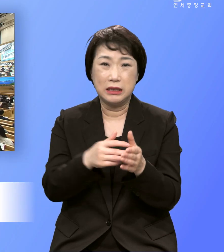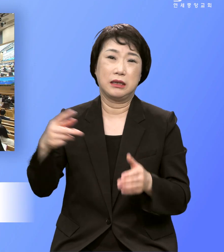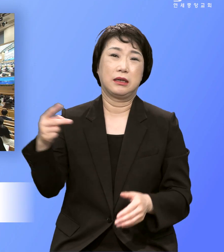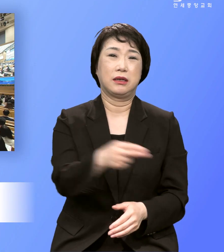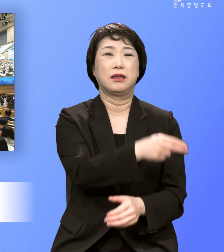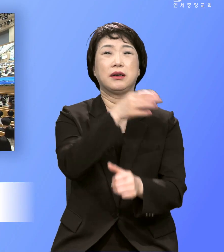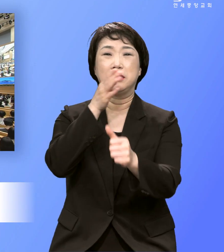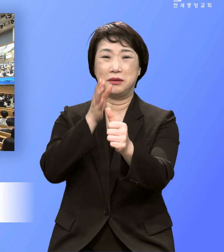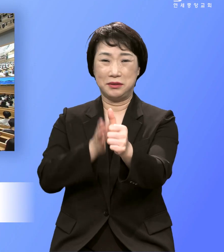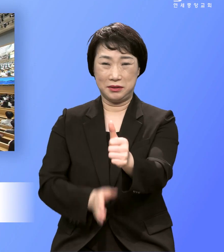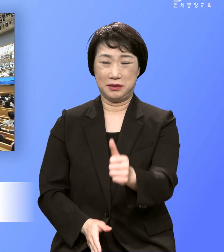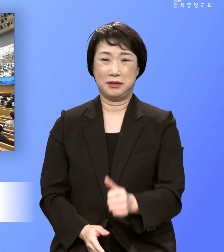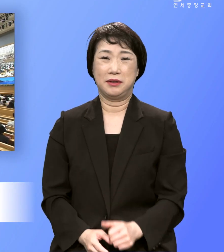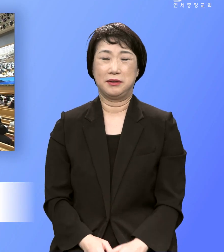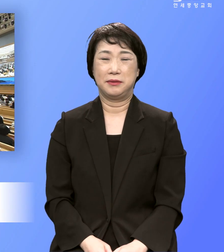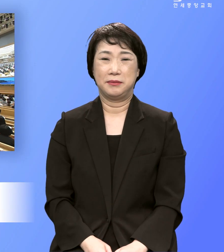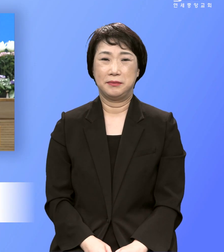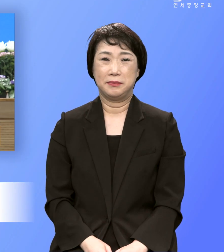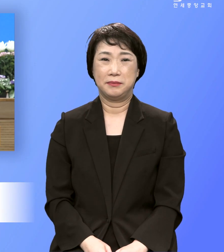축원합니다.